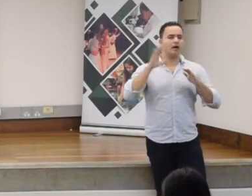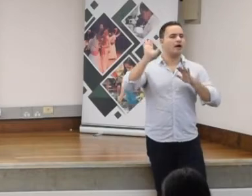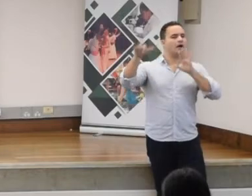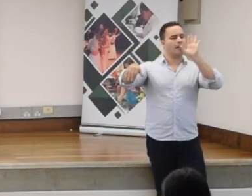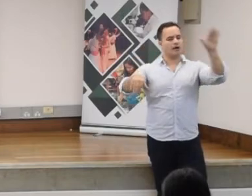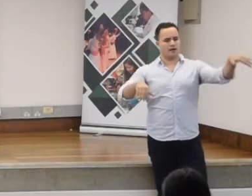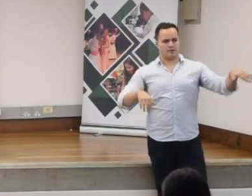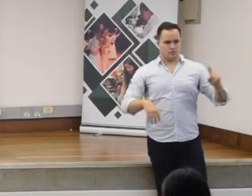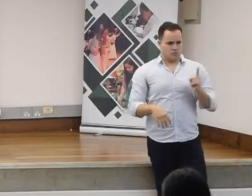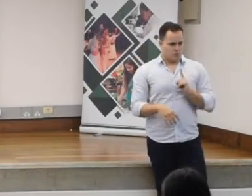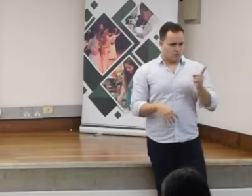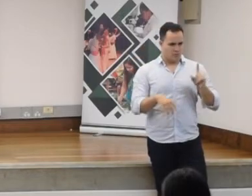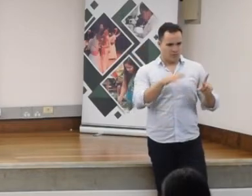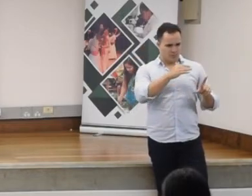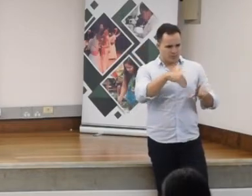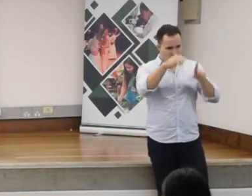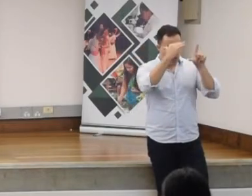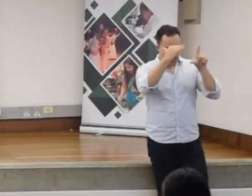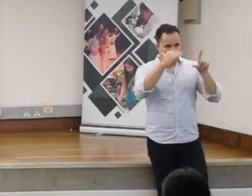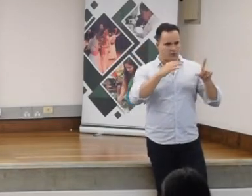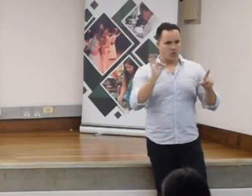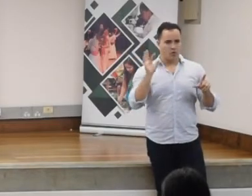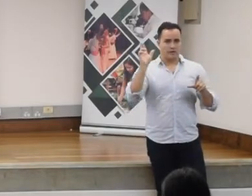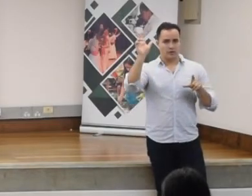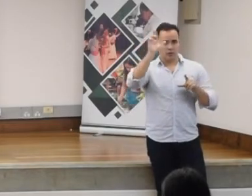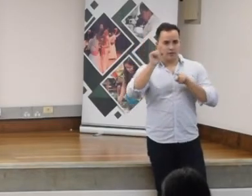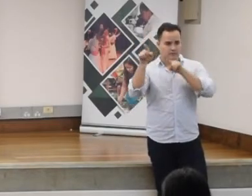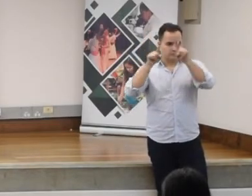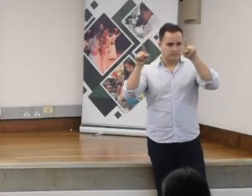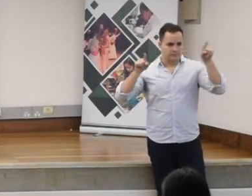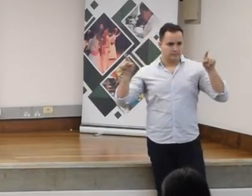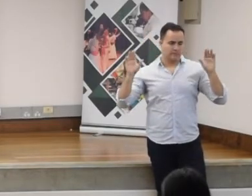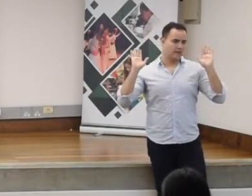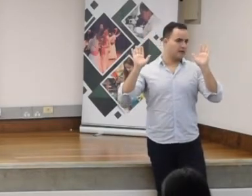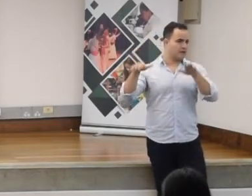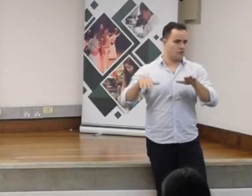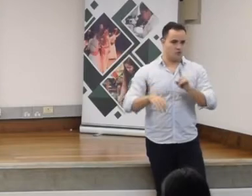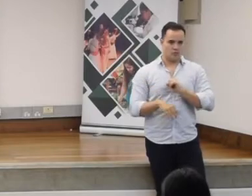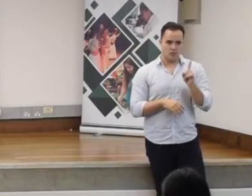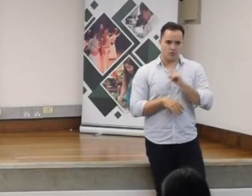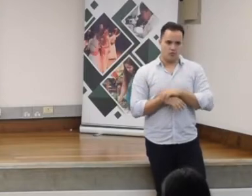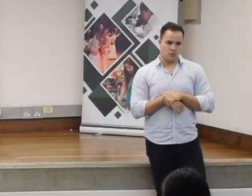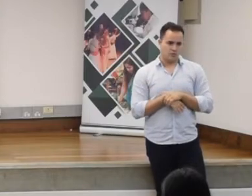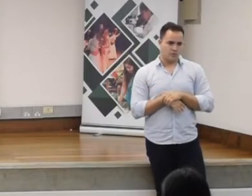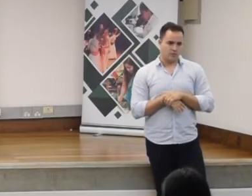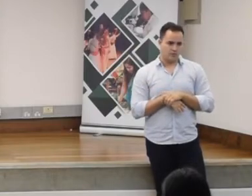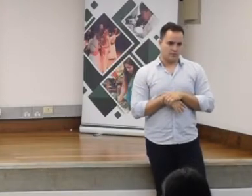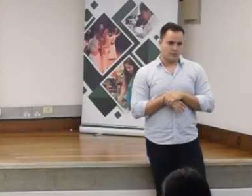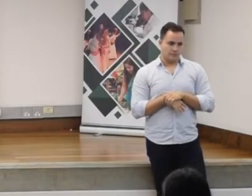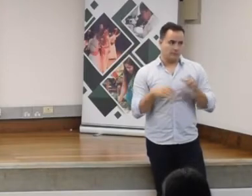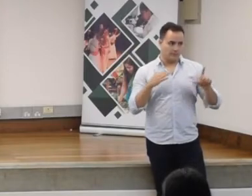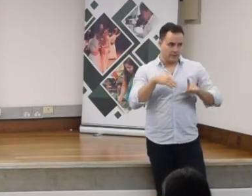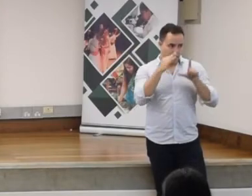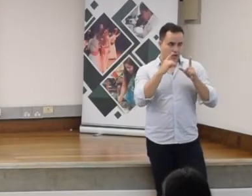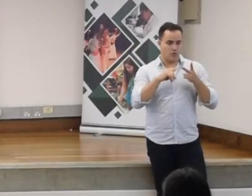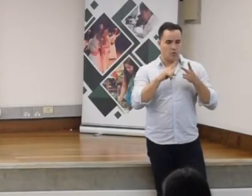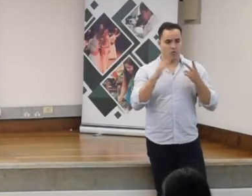estos estudiantes de posgrados y de las regiones, tanto de pregrado como de